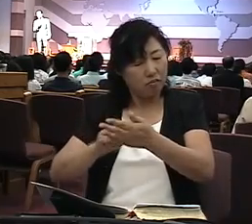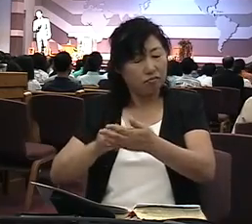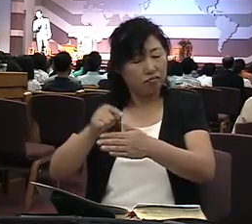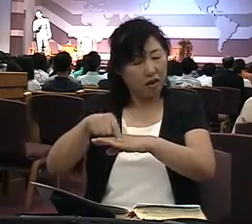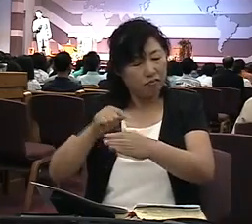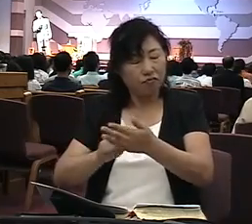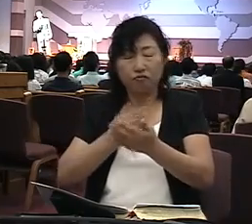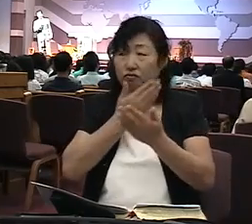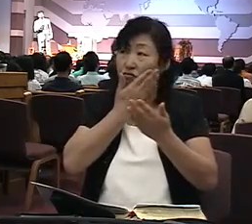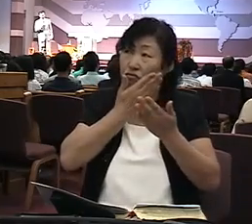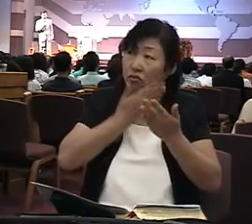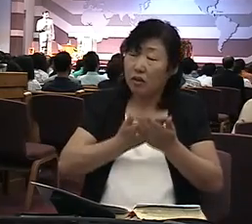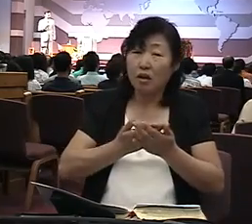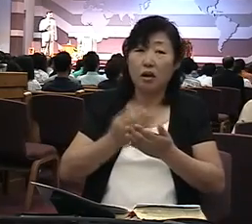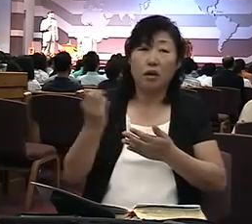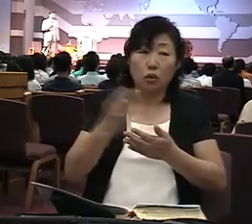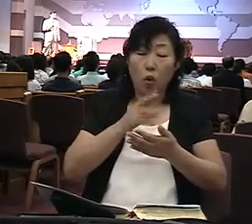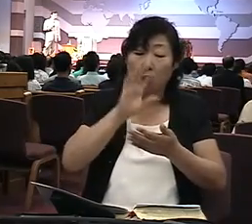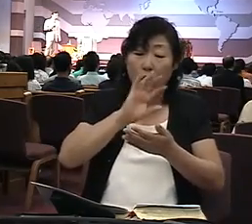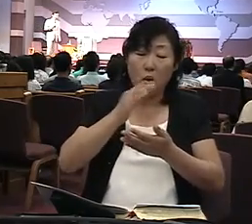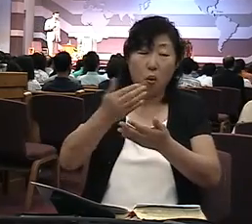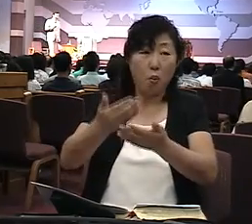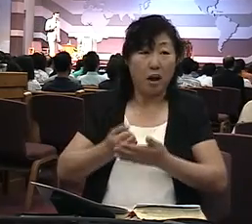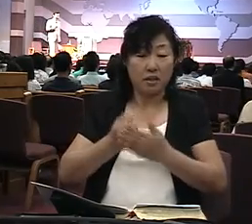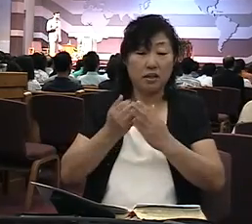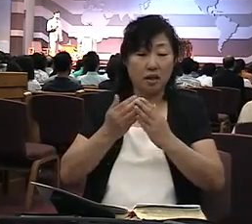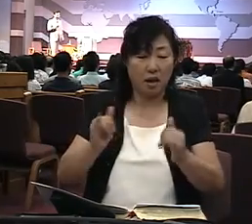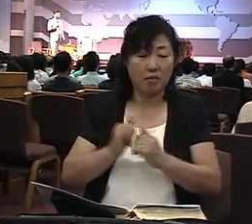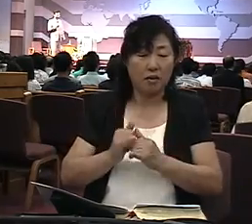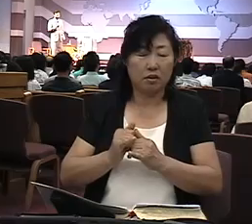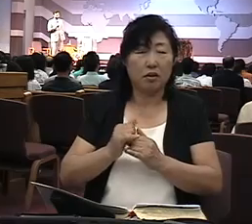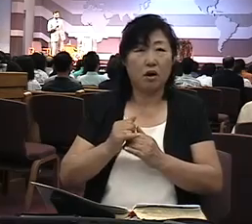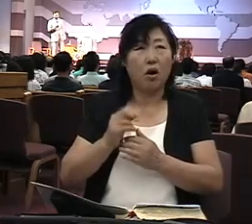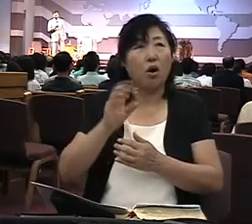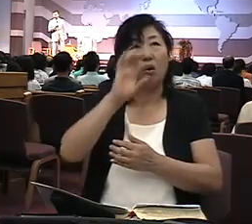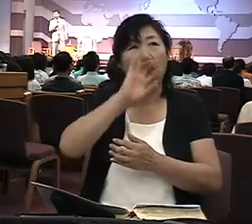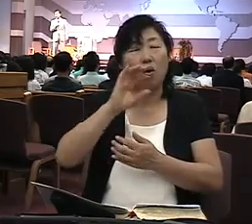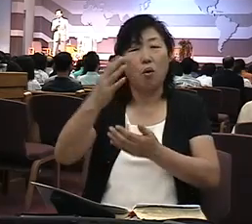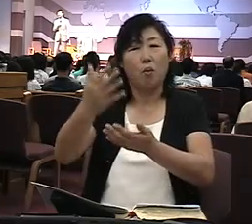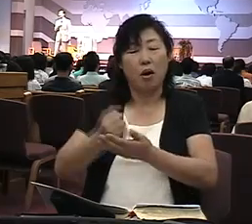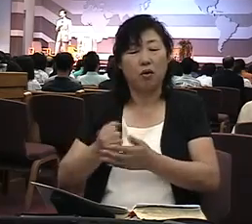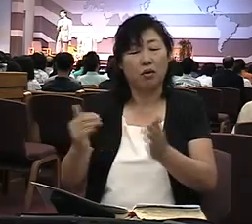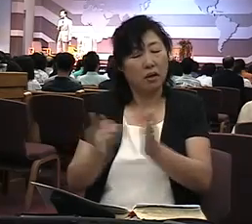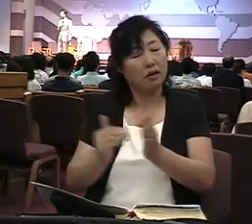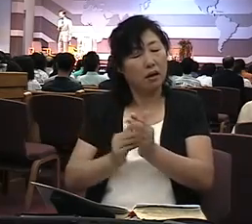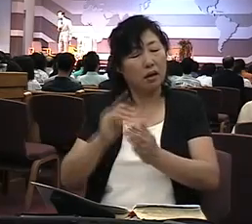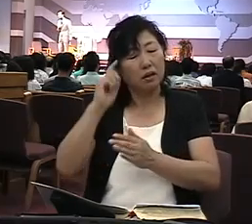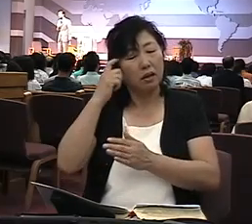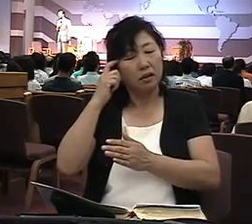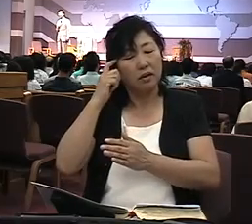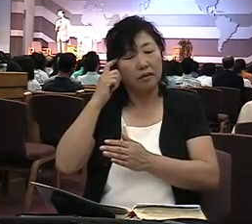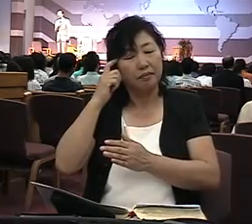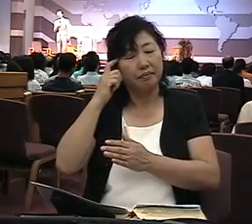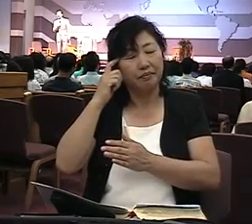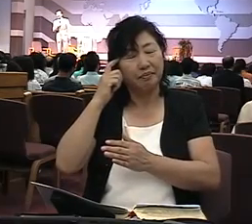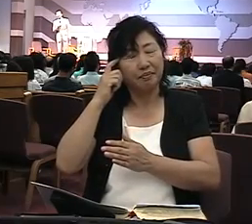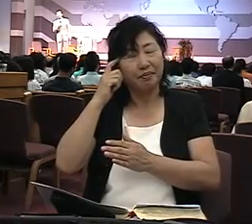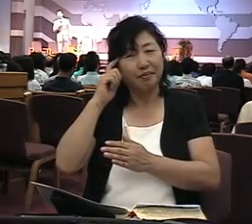그리고 혹 훈련 받은 분들은 훈련 받았으니까 끝났다 하고 생각하실까봐 한마디 드리고 싶습니다. 여러분,